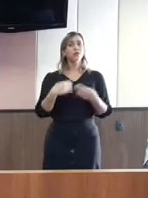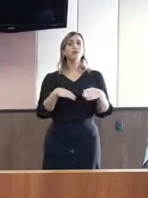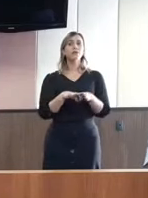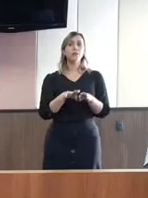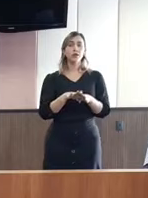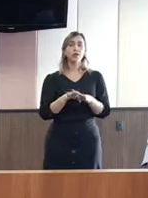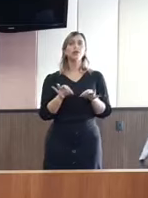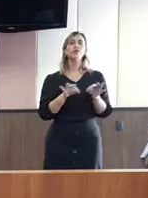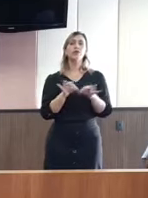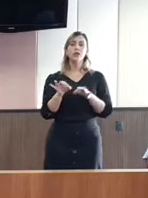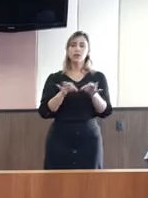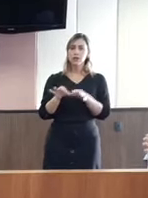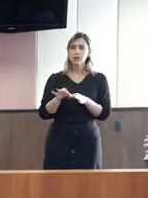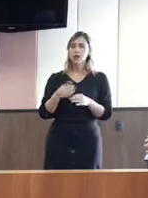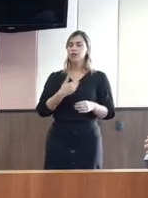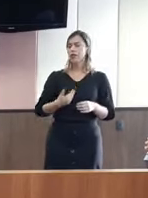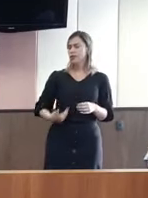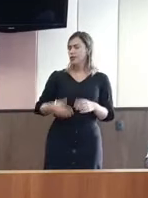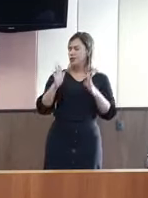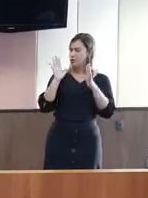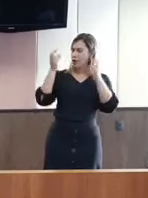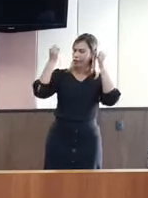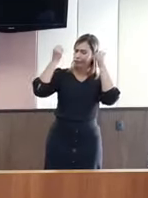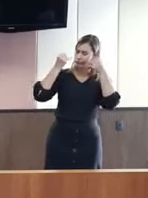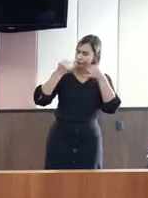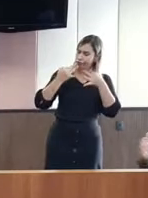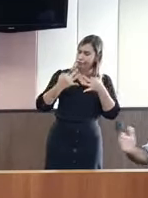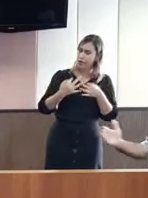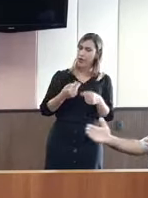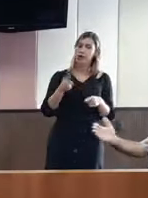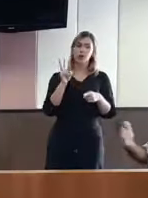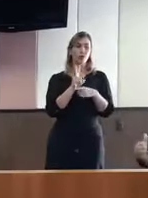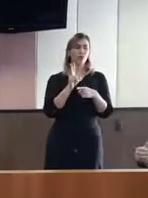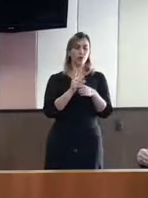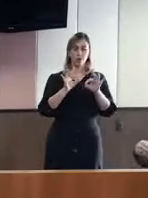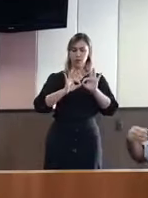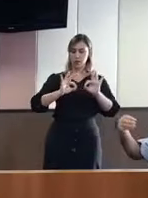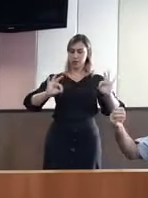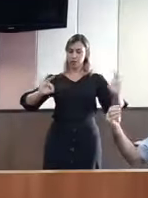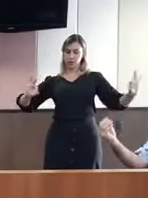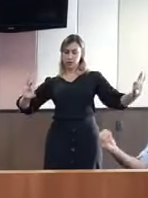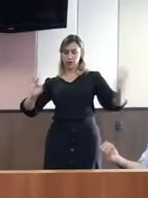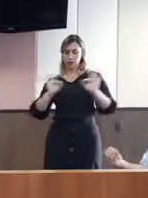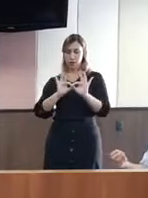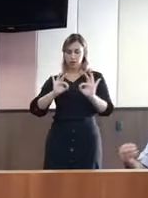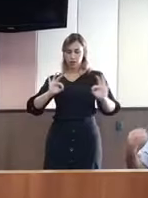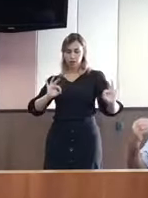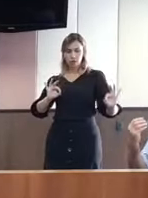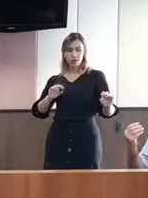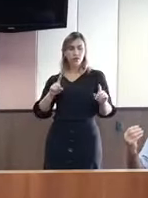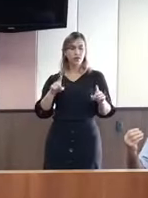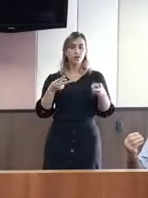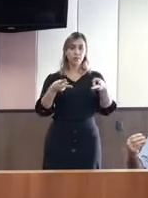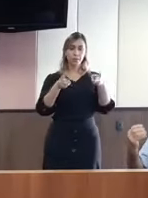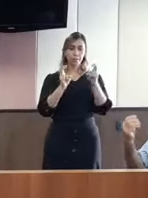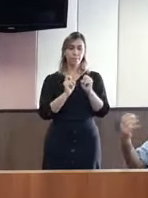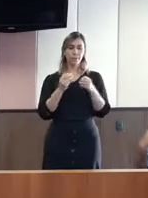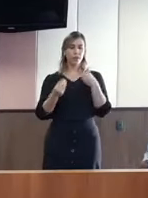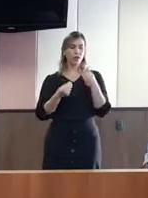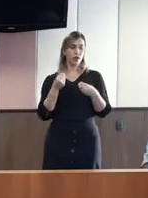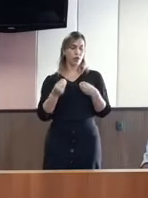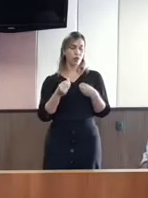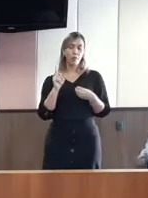manter aquelas medidas que o governador já repetiu para vocês. Quer dizer, o cuidado à distância, nós estamos aqui fazendo isso, nós fizemos intencionalmente, vocês perceberem como